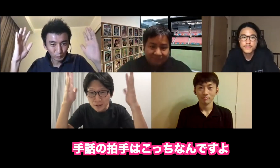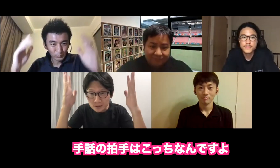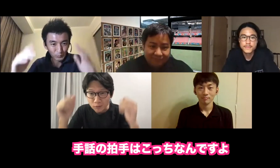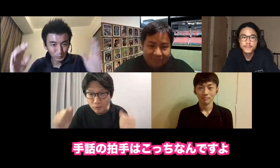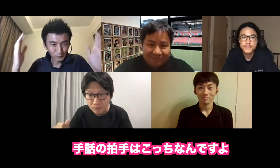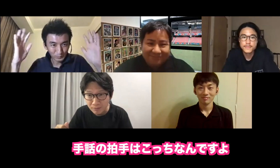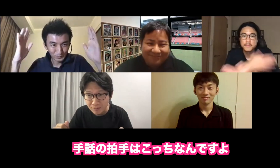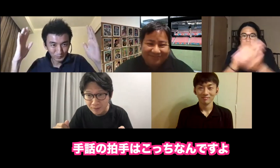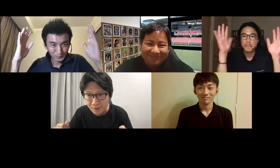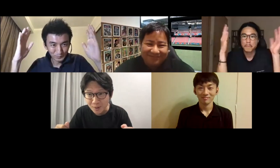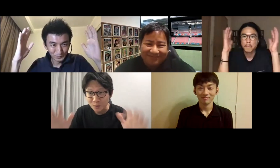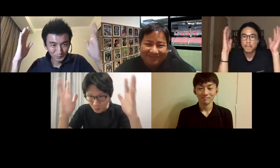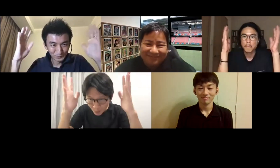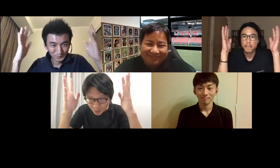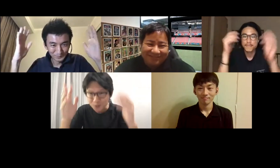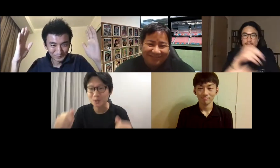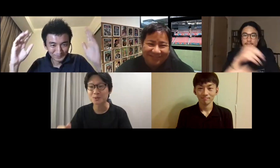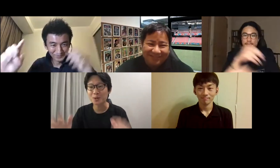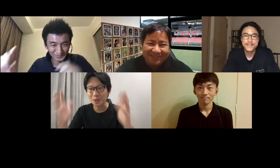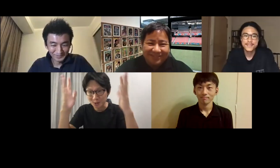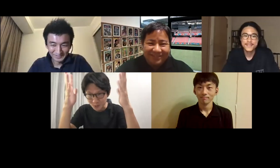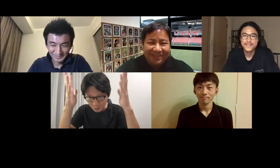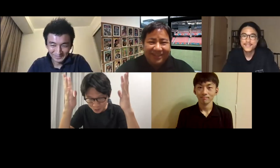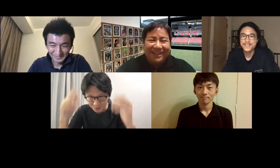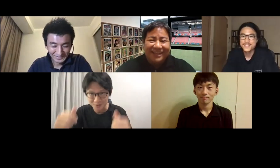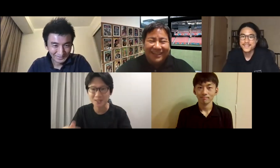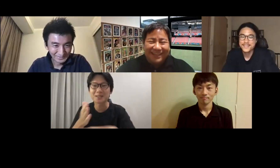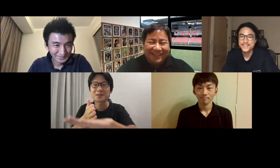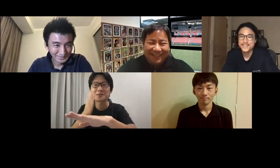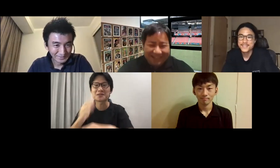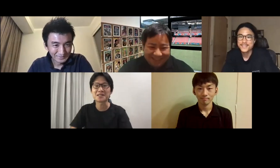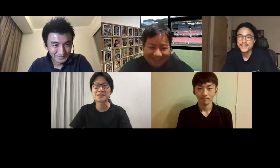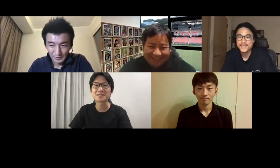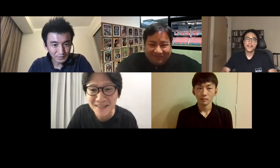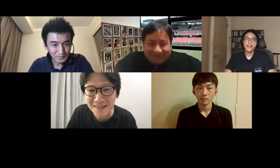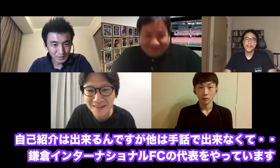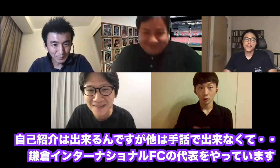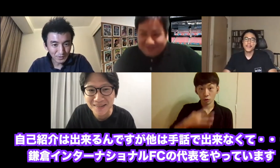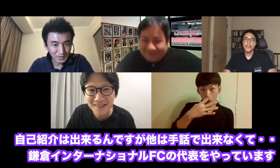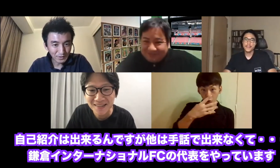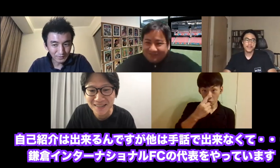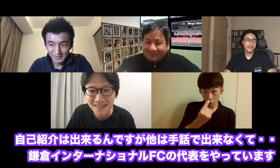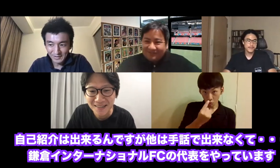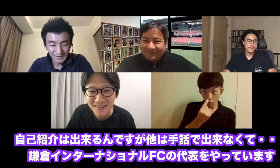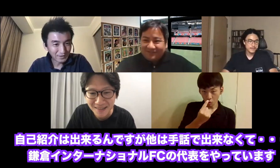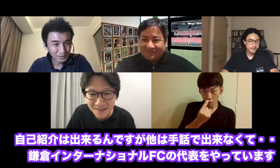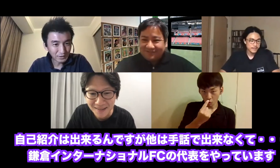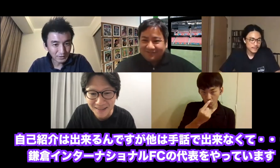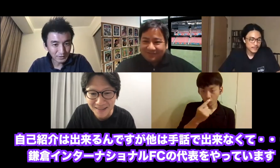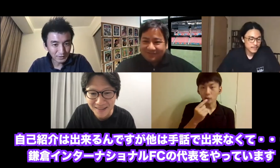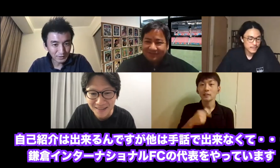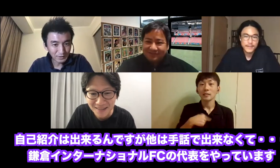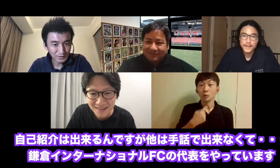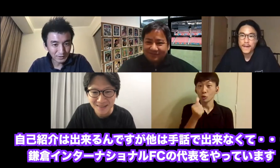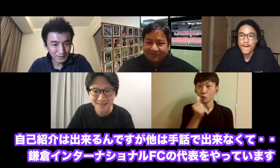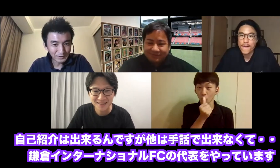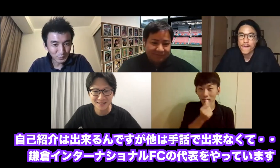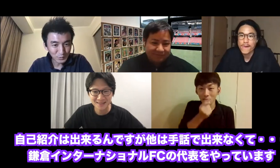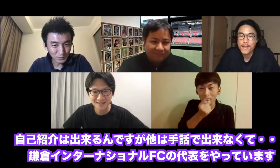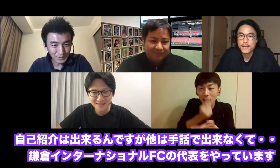でしょ長女の白書こっちですよありがとうございますしゃべれないんで自己紹介と